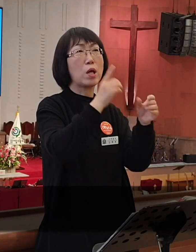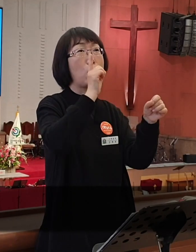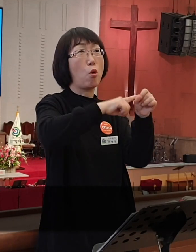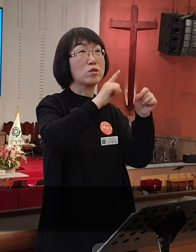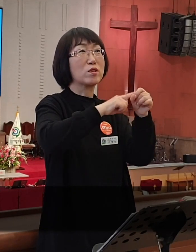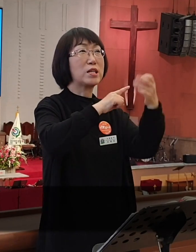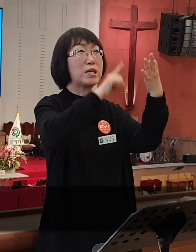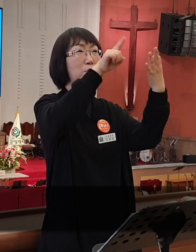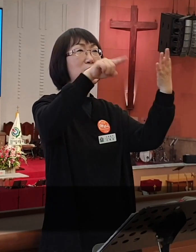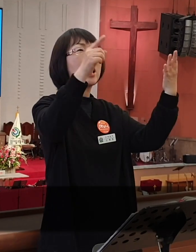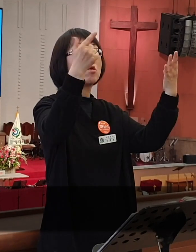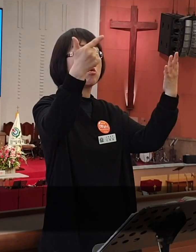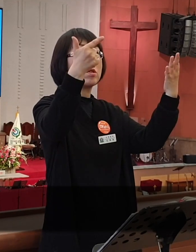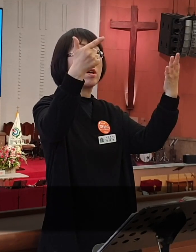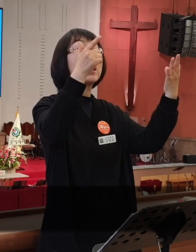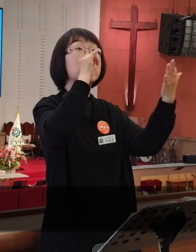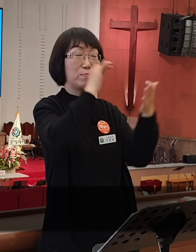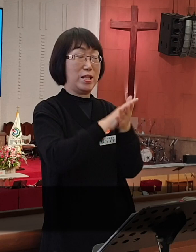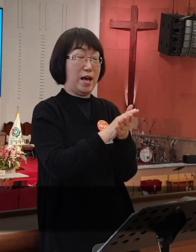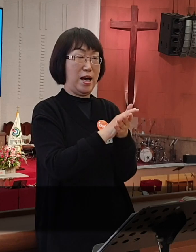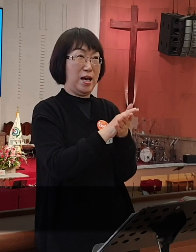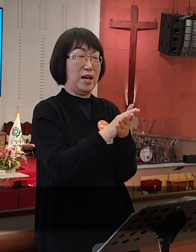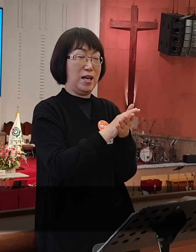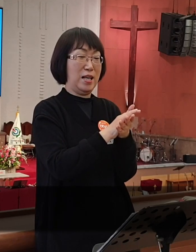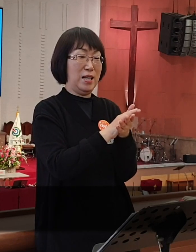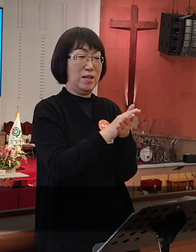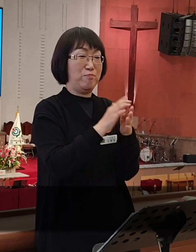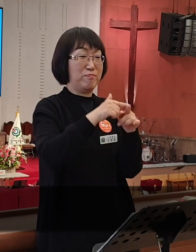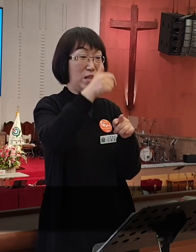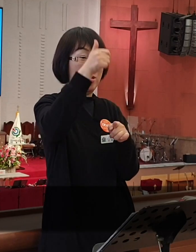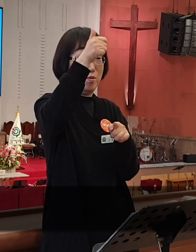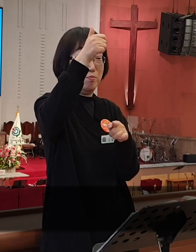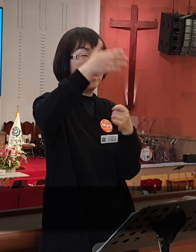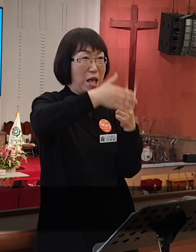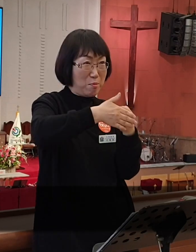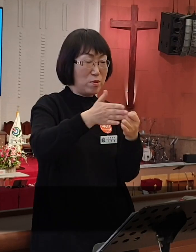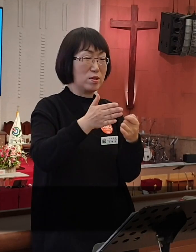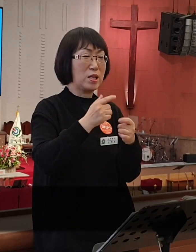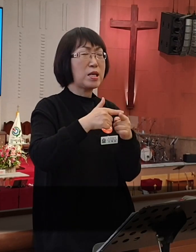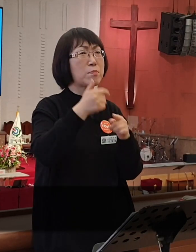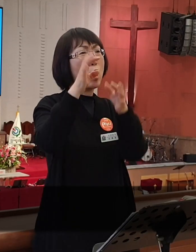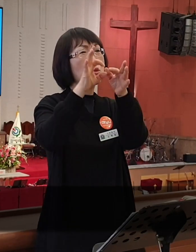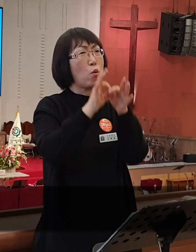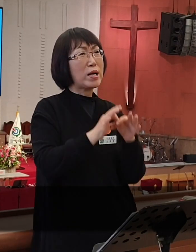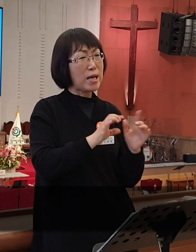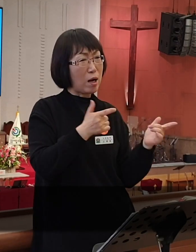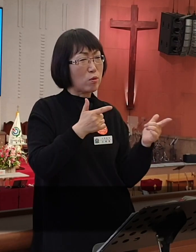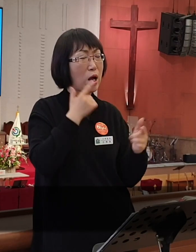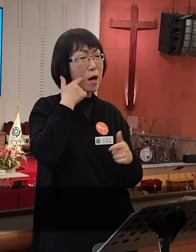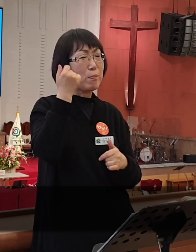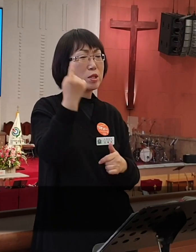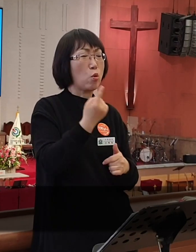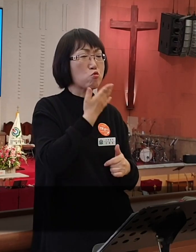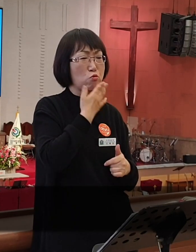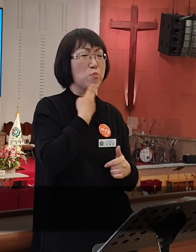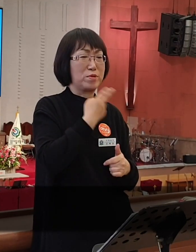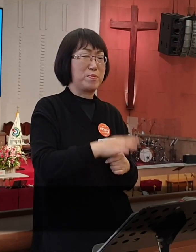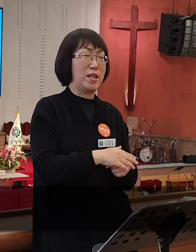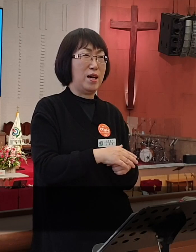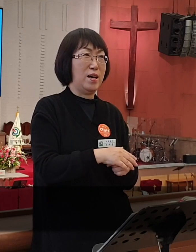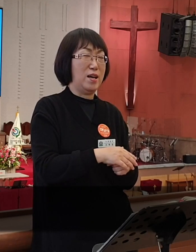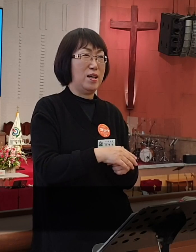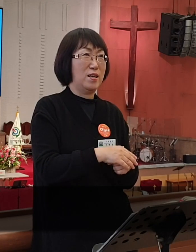여기 14장 6절 하반절에 있는 말씀입니다. 예수님으로 말미암지 않고는 아버지께로 올 자가